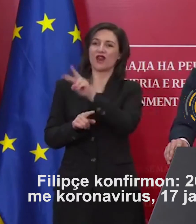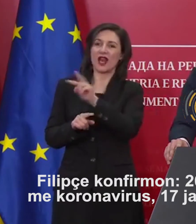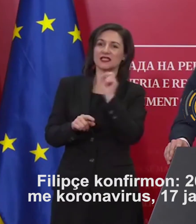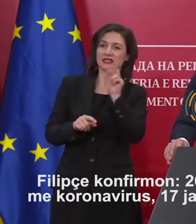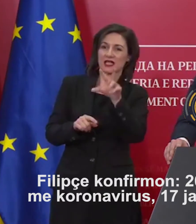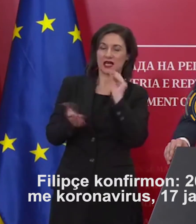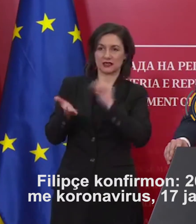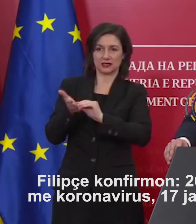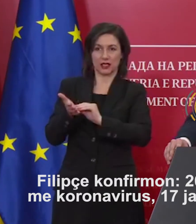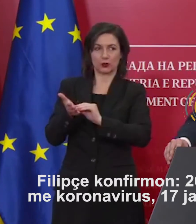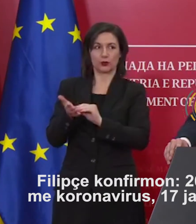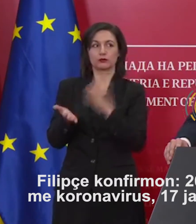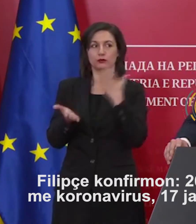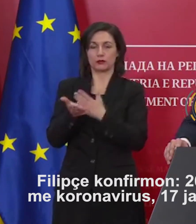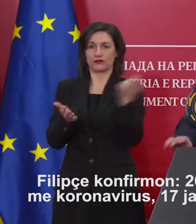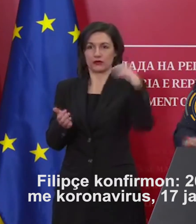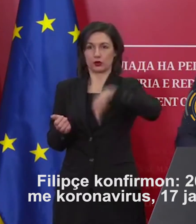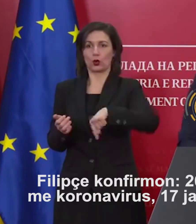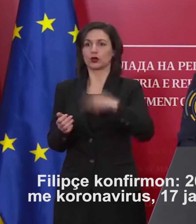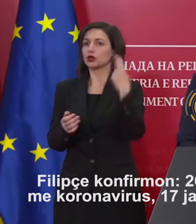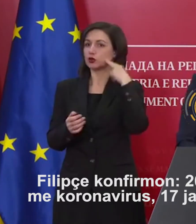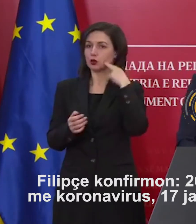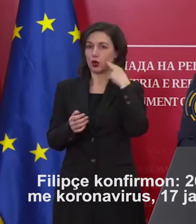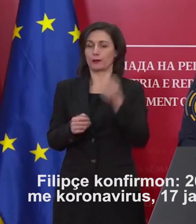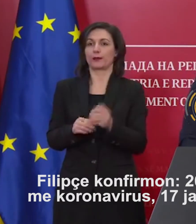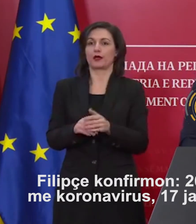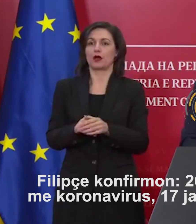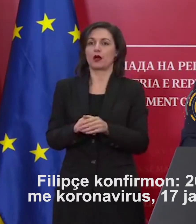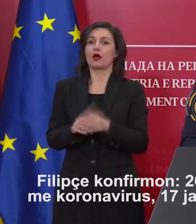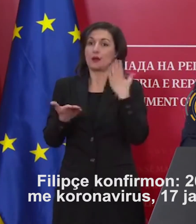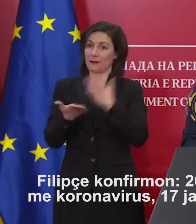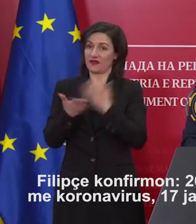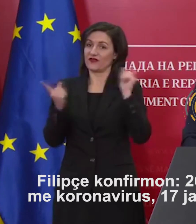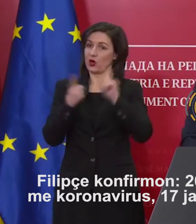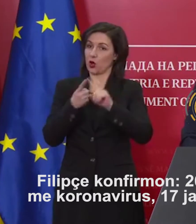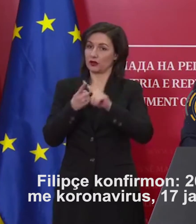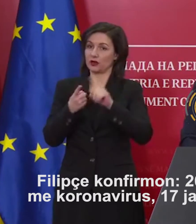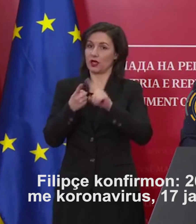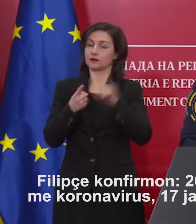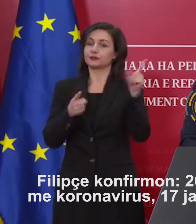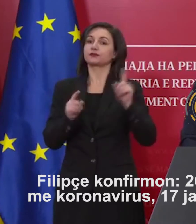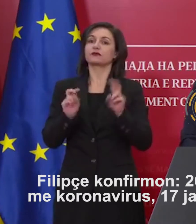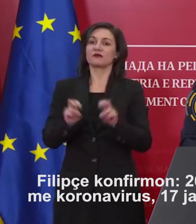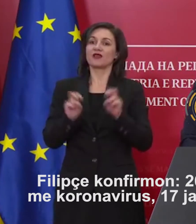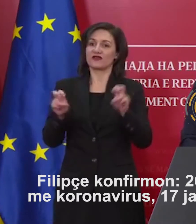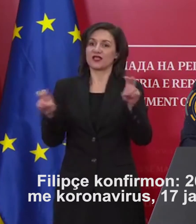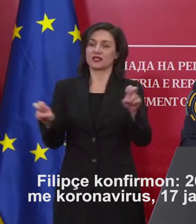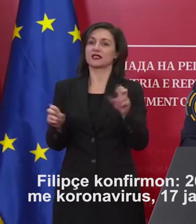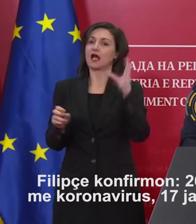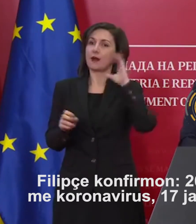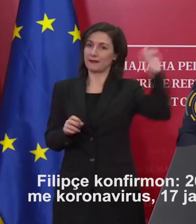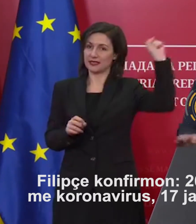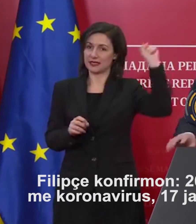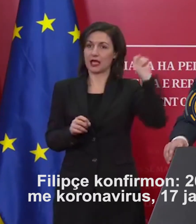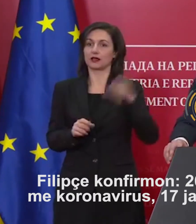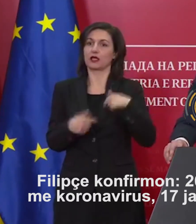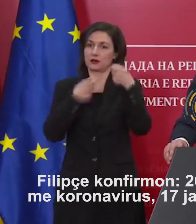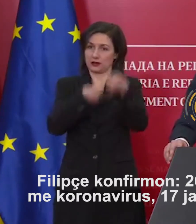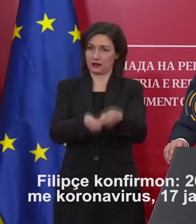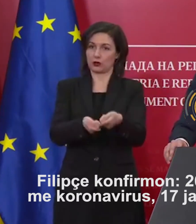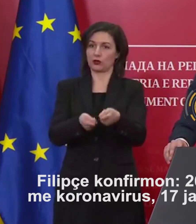во Скопје. Бевме контактирани и од австријската амбасада, ги дадовме сите